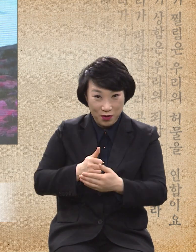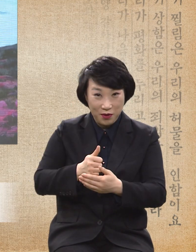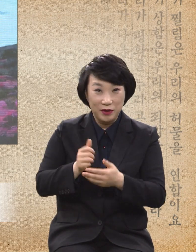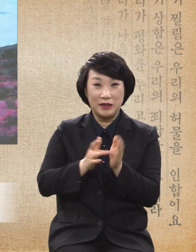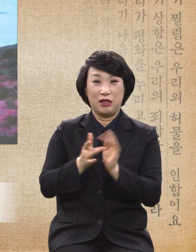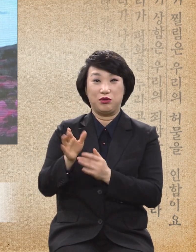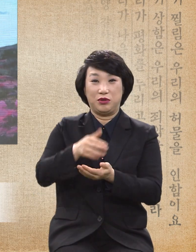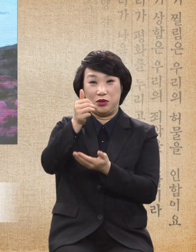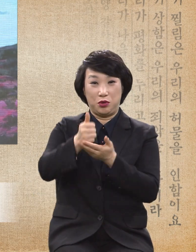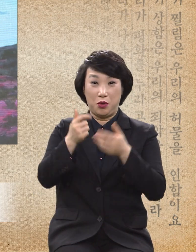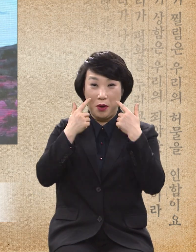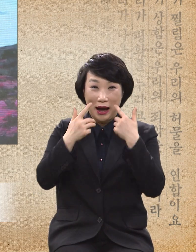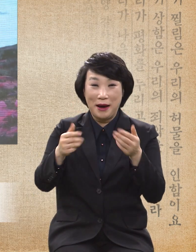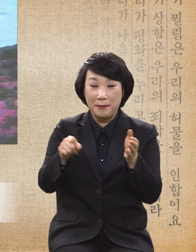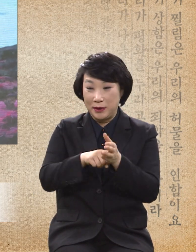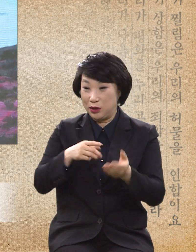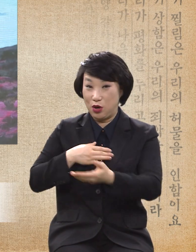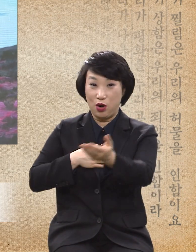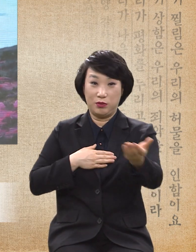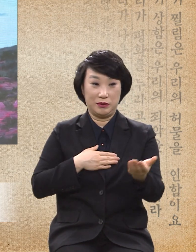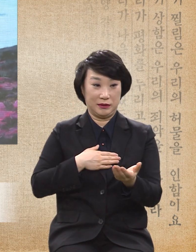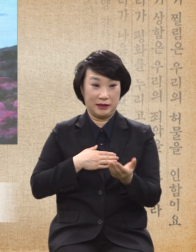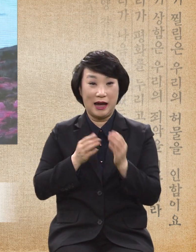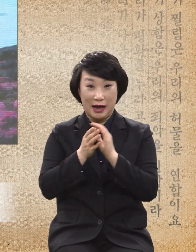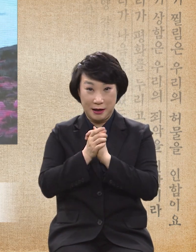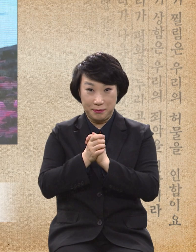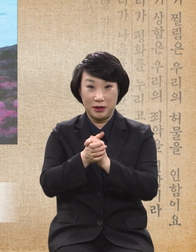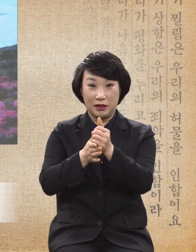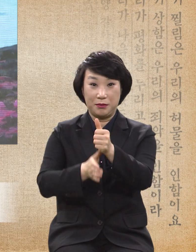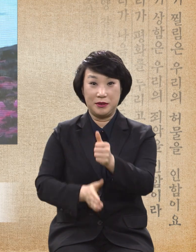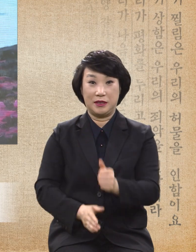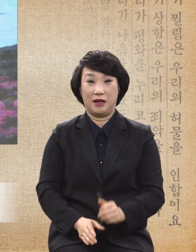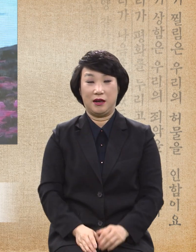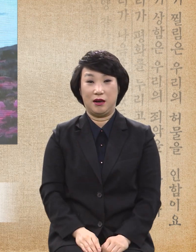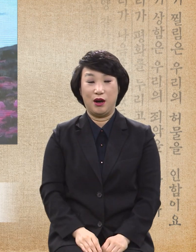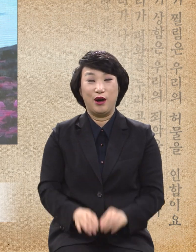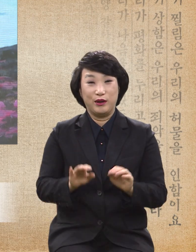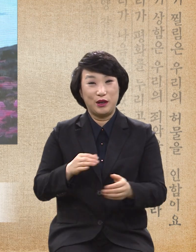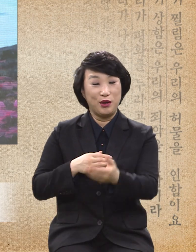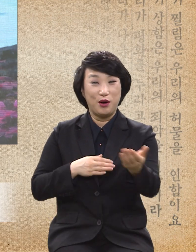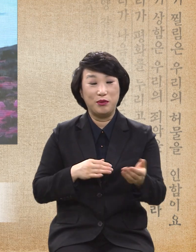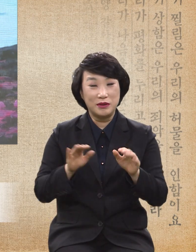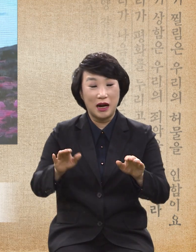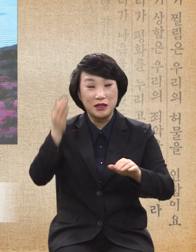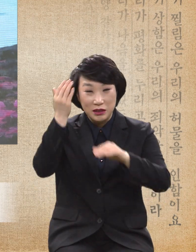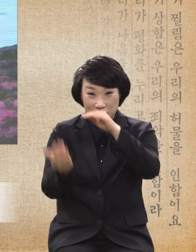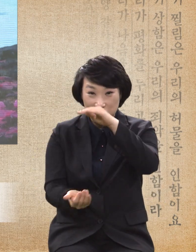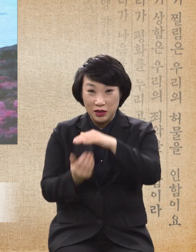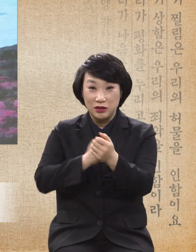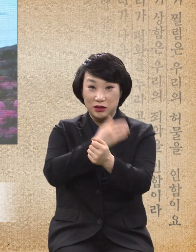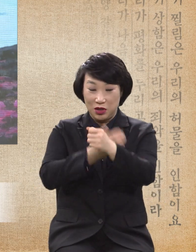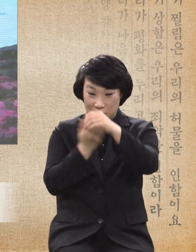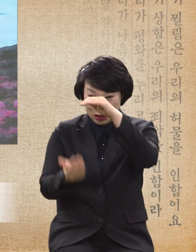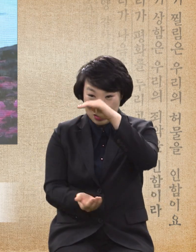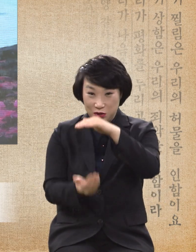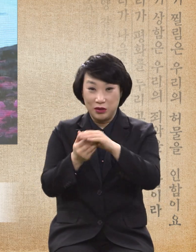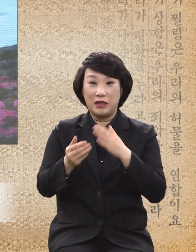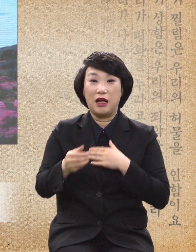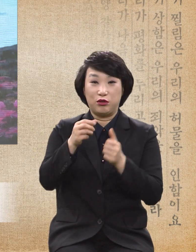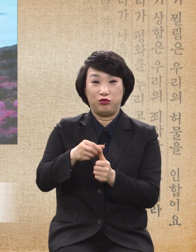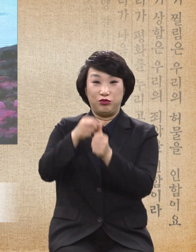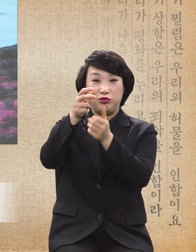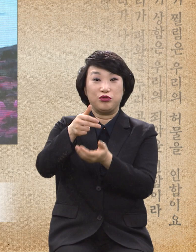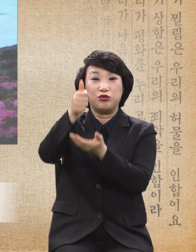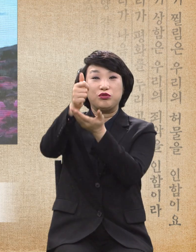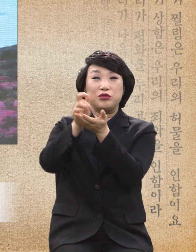그리스도가 확실하다고 믿으시면 아멘 합시다. 그런데 전지하시고 전능하신 나의 구주